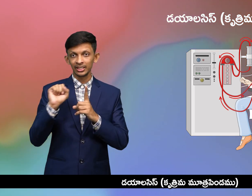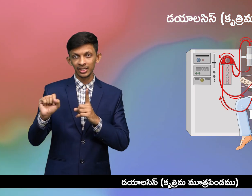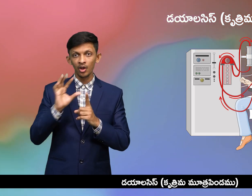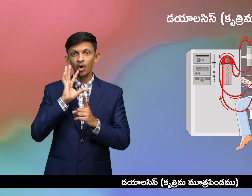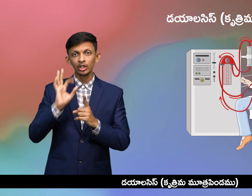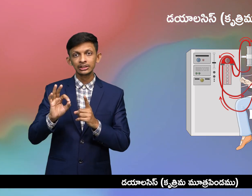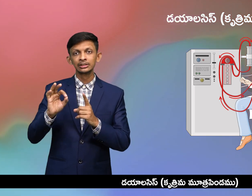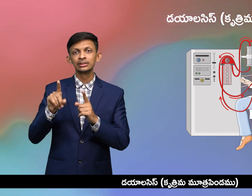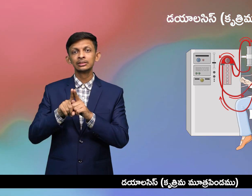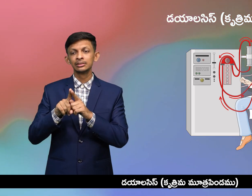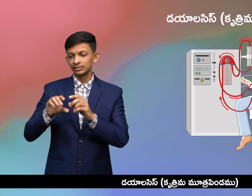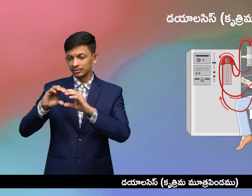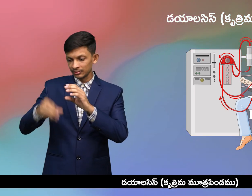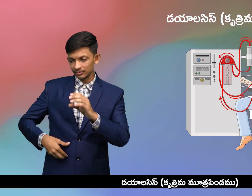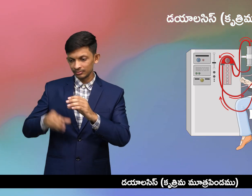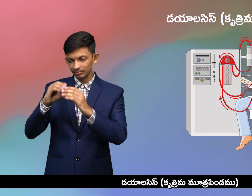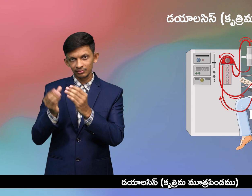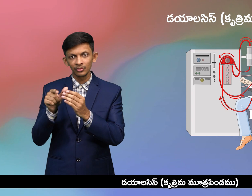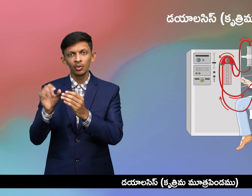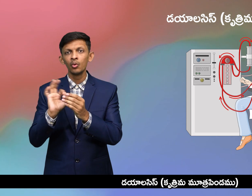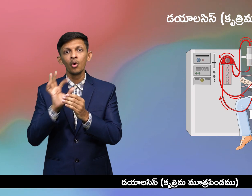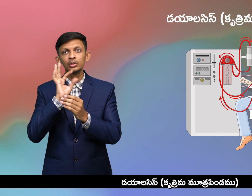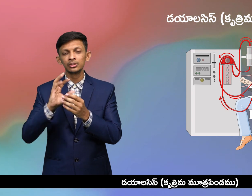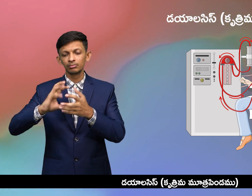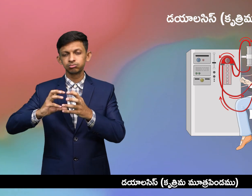డయాలసిస్, కృత్రిమ మూత్రపిండం.